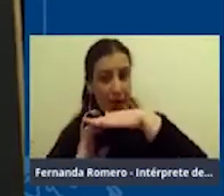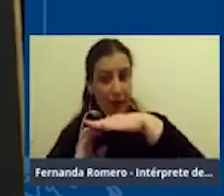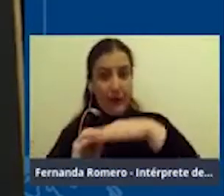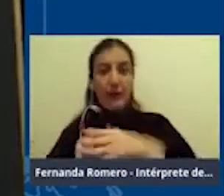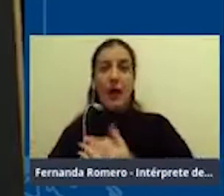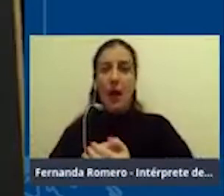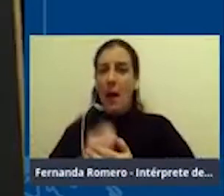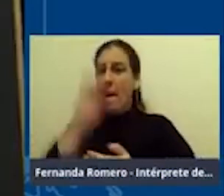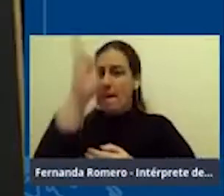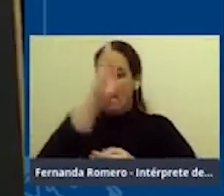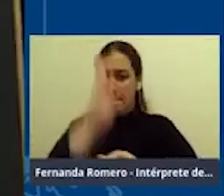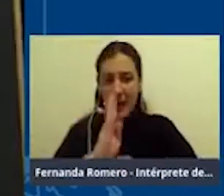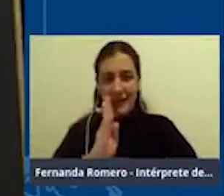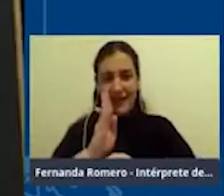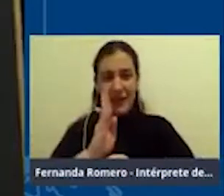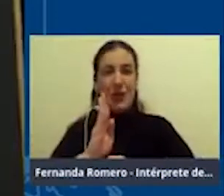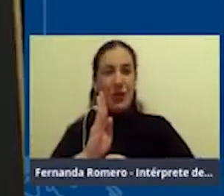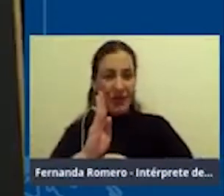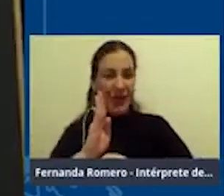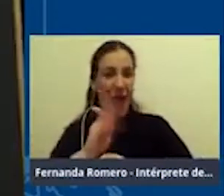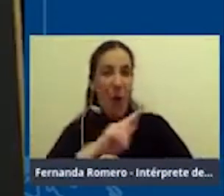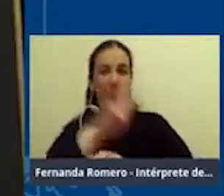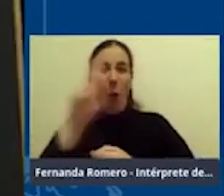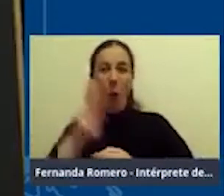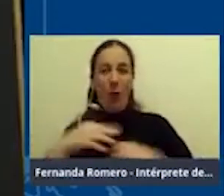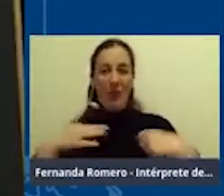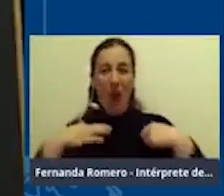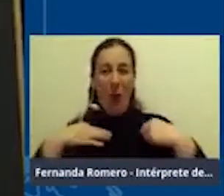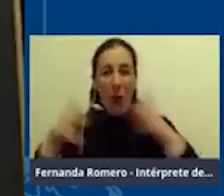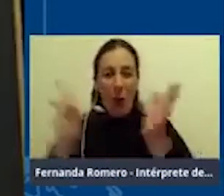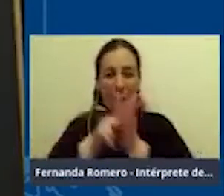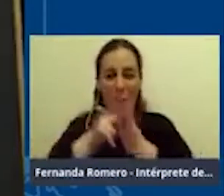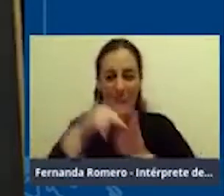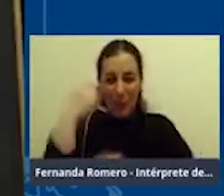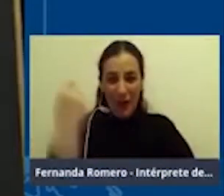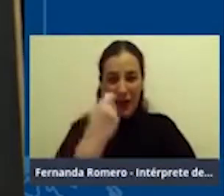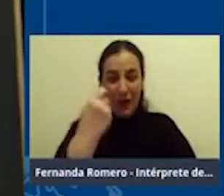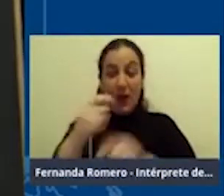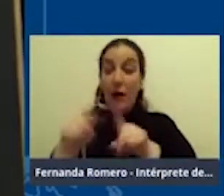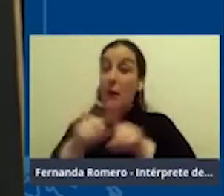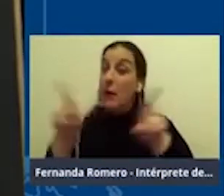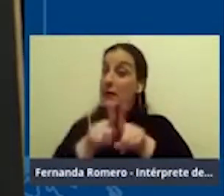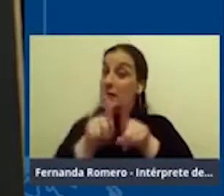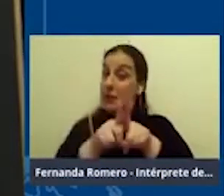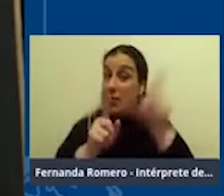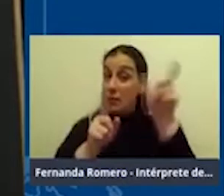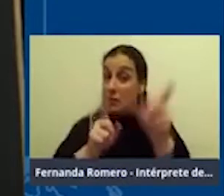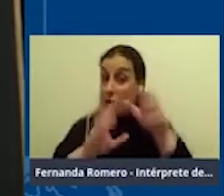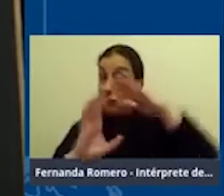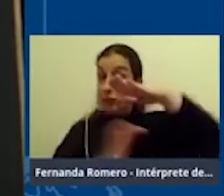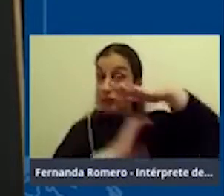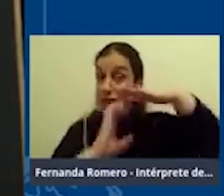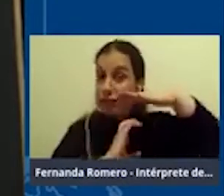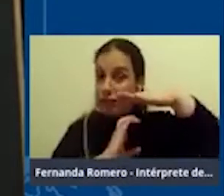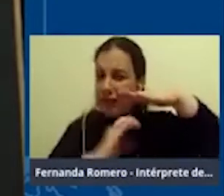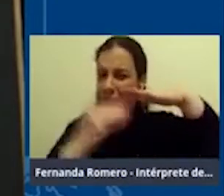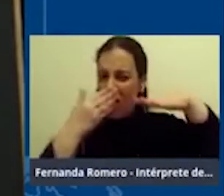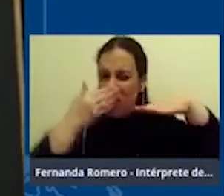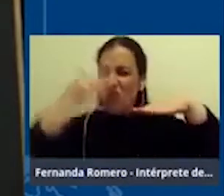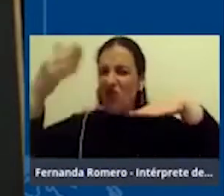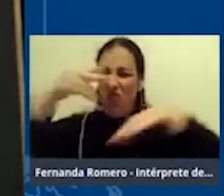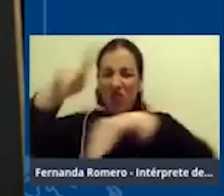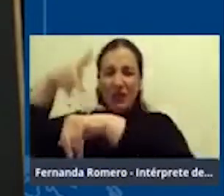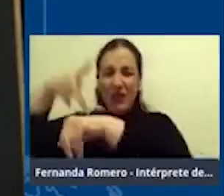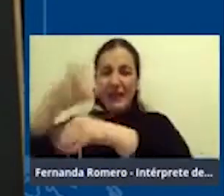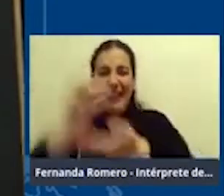é de bombachas, como se fala, mas, sobretudo, ao empresário estrangeiro que quer investir